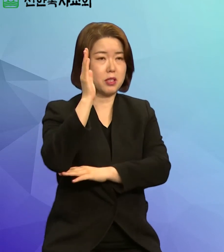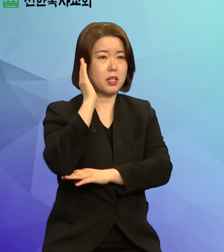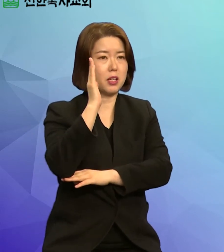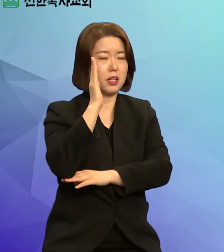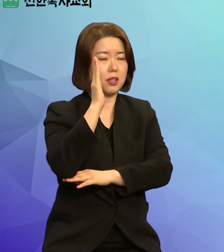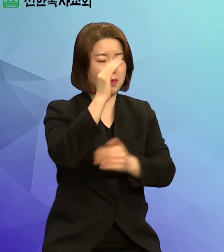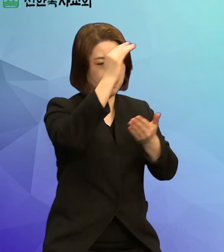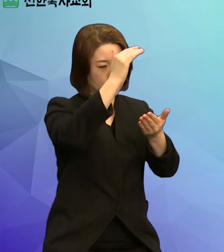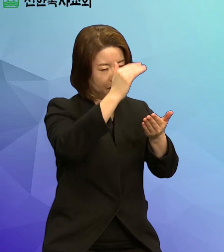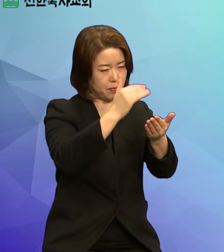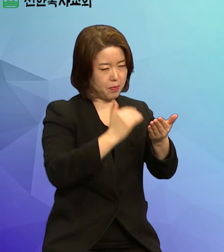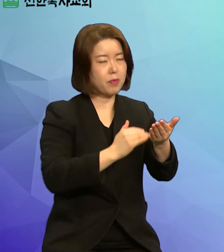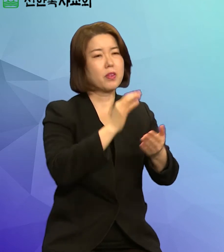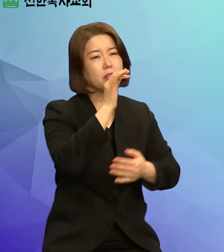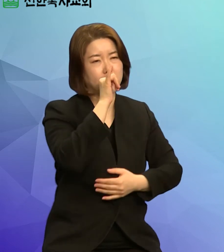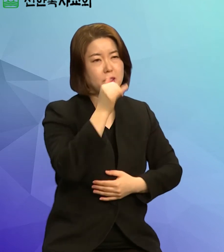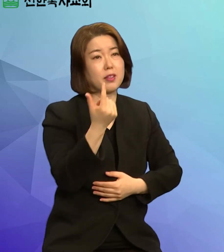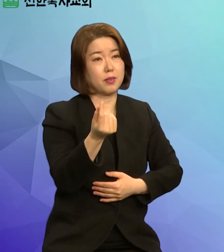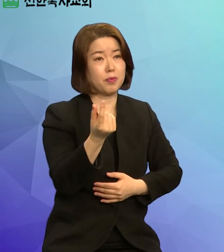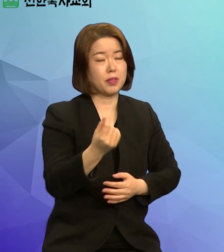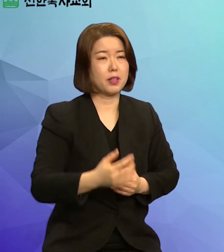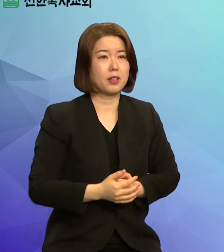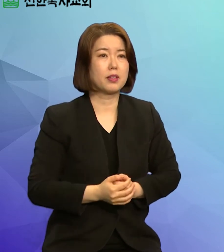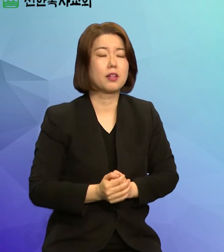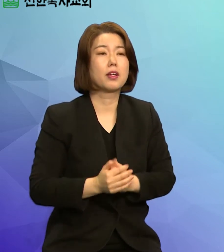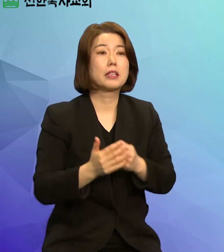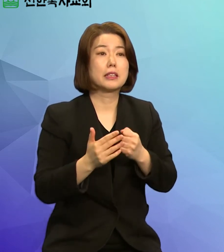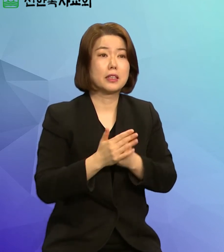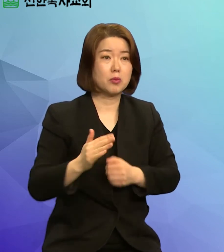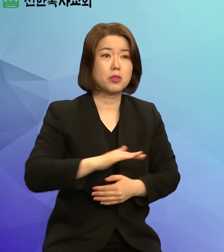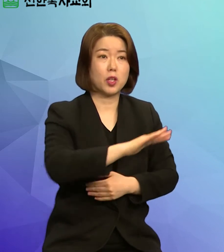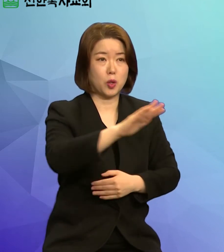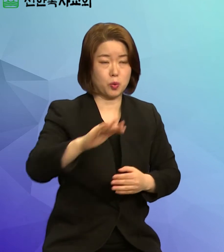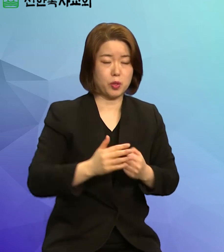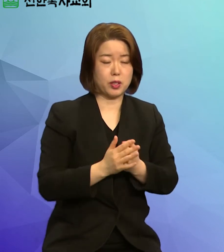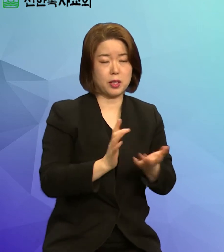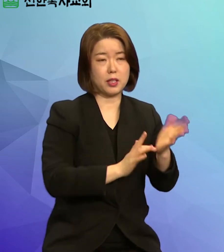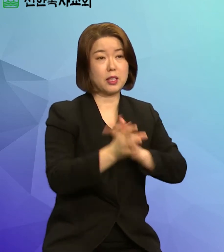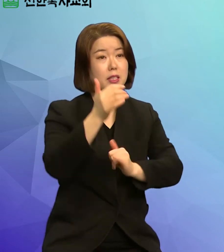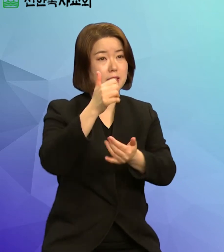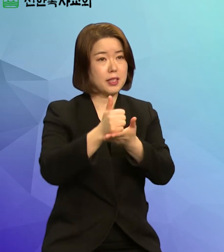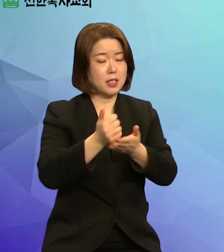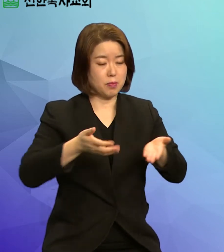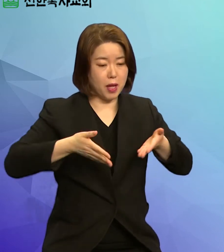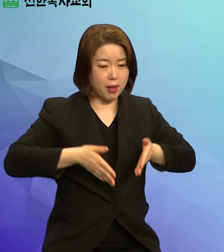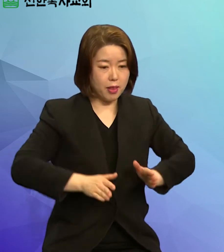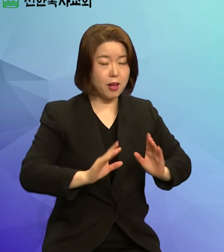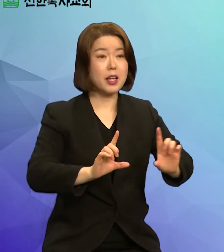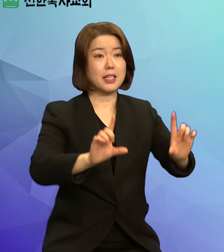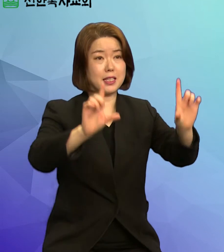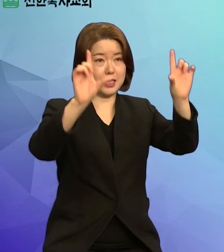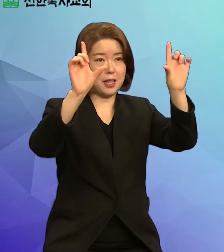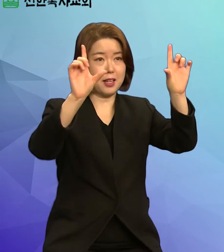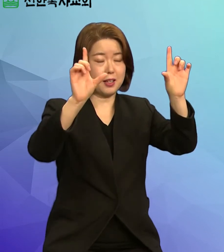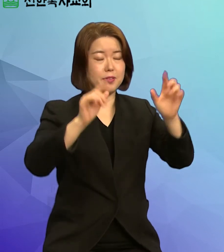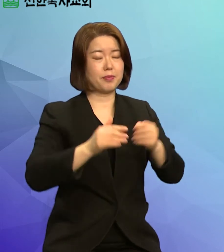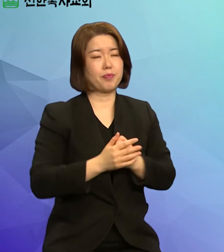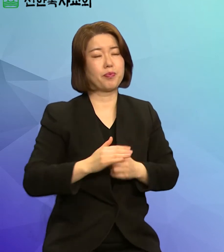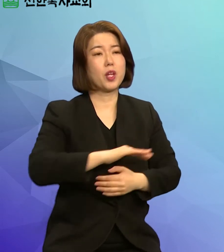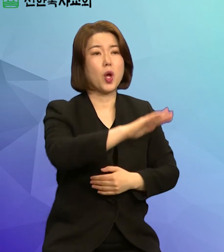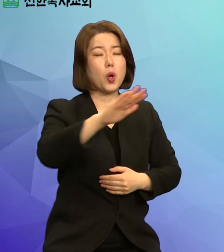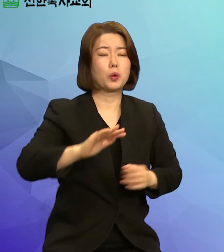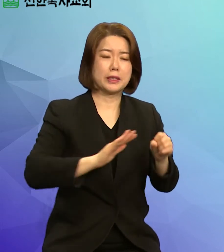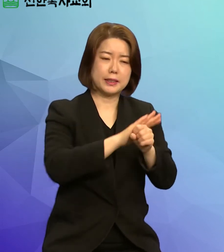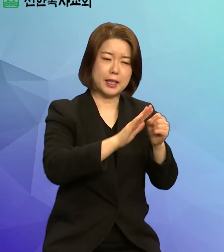겁니다. 그러므로 우리가 예수님께서 태어나신 날, 우리